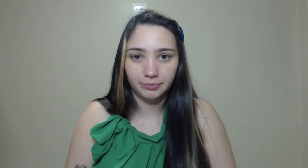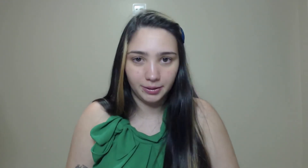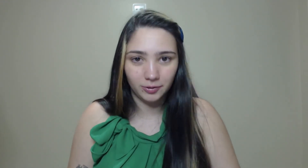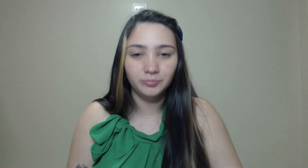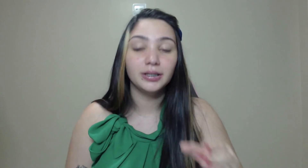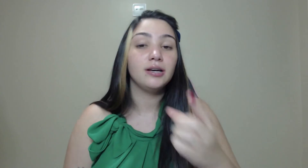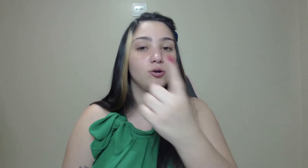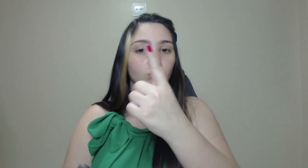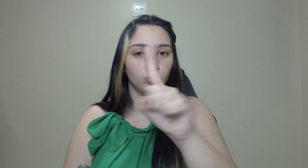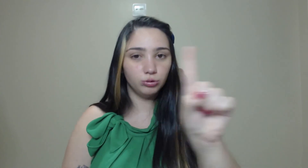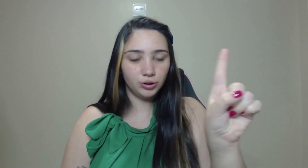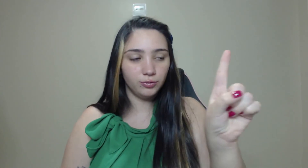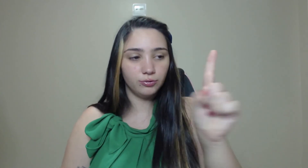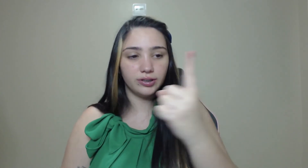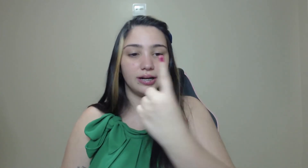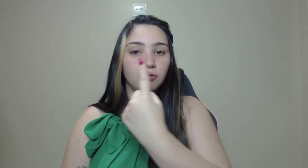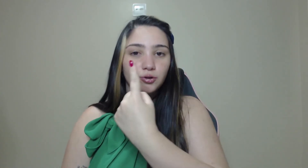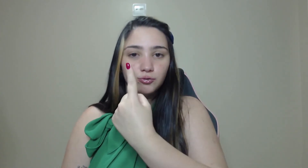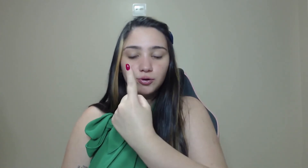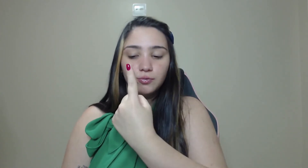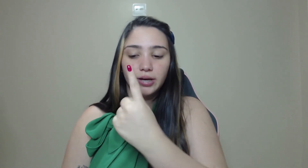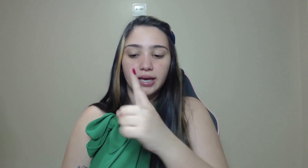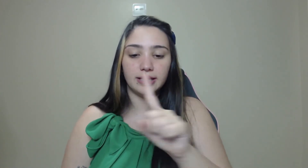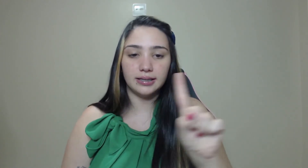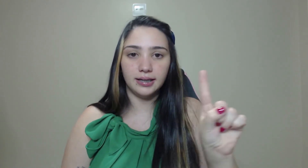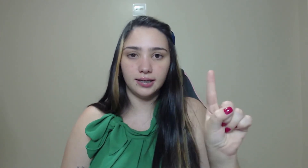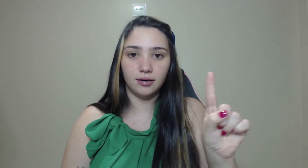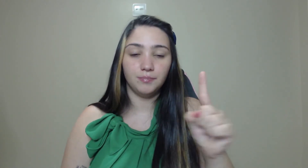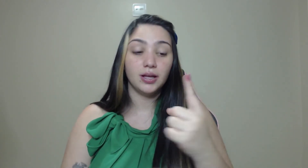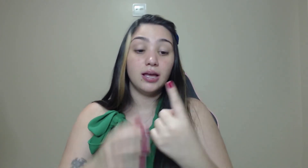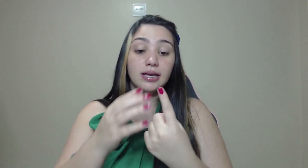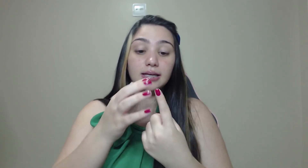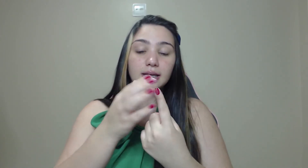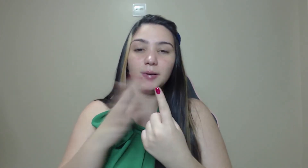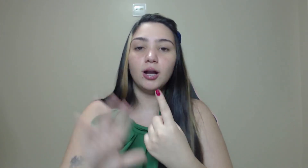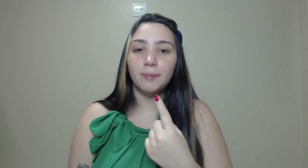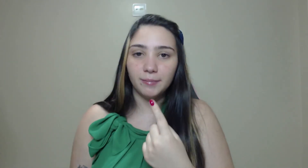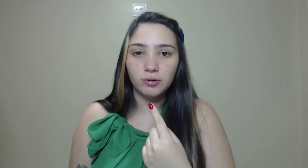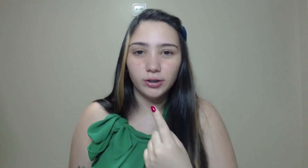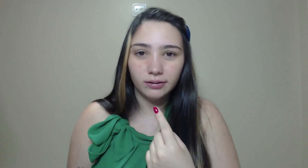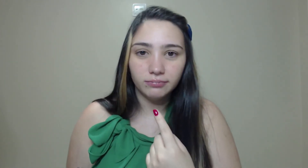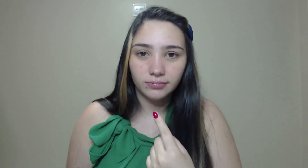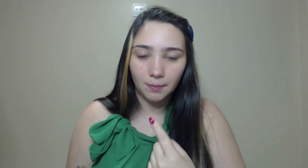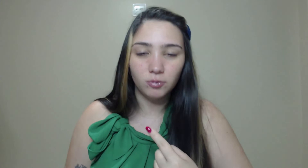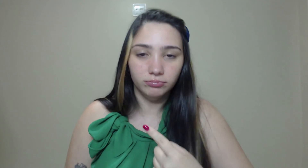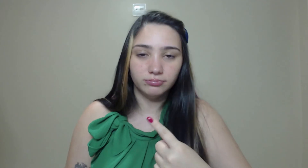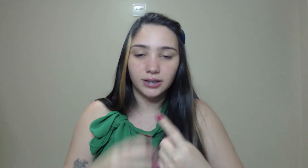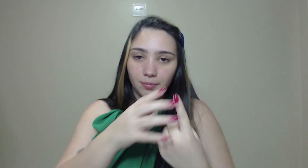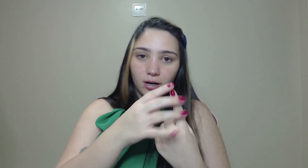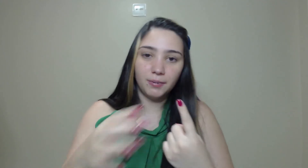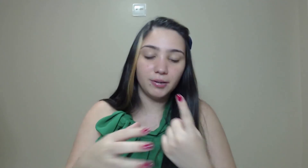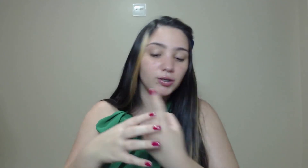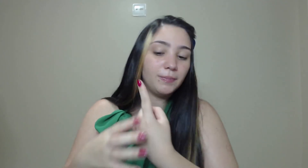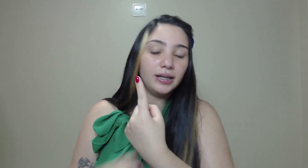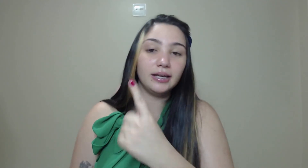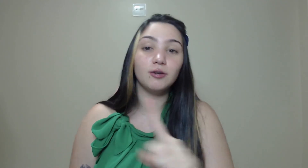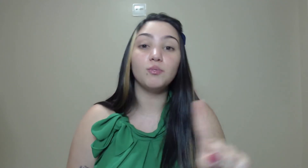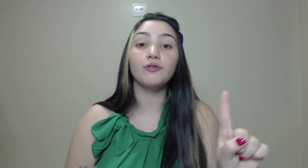bom? O sinal de último é esse daqui. Sempre olha para minha unha, tá bom? Sempre olha para minha unha para entender o